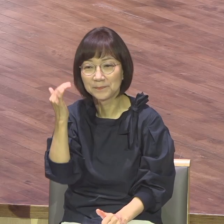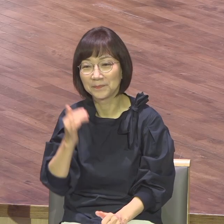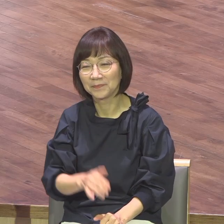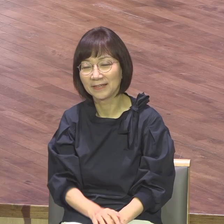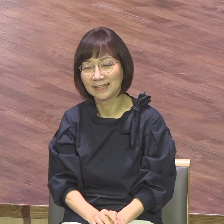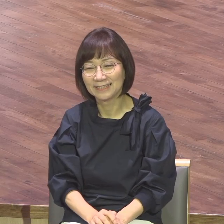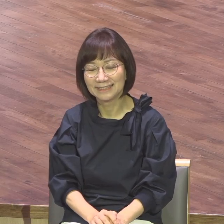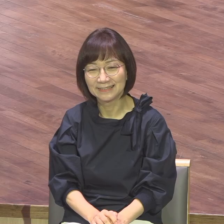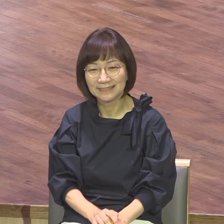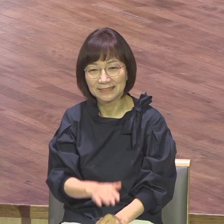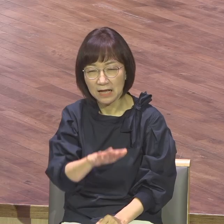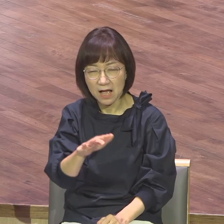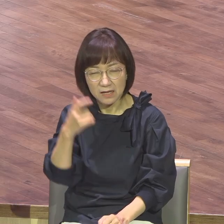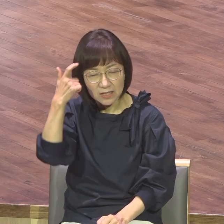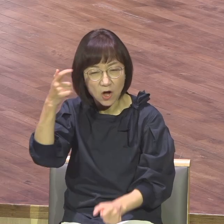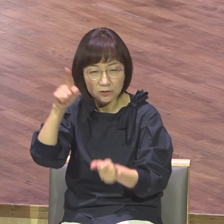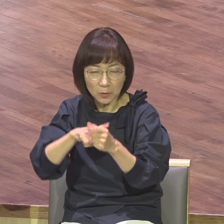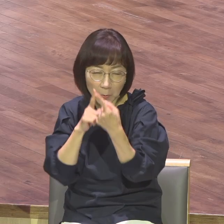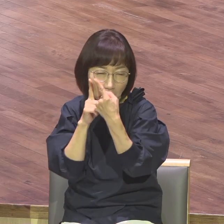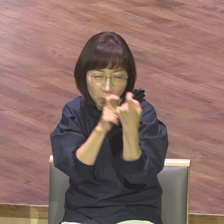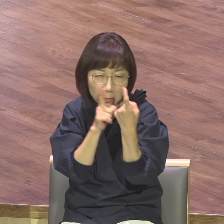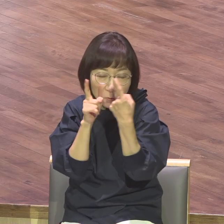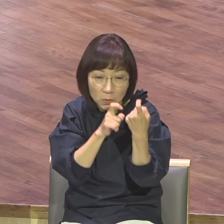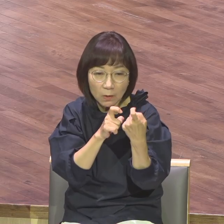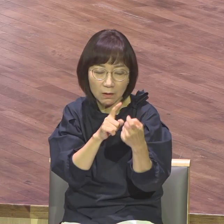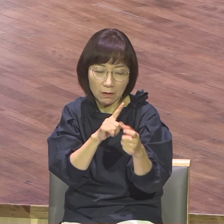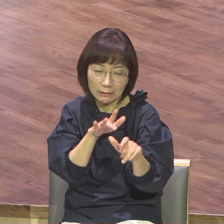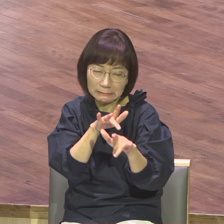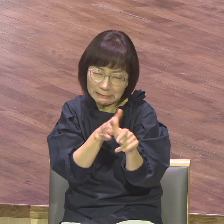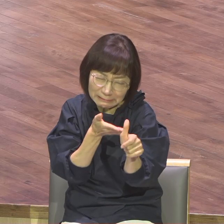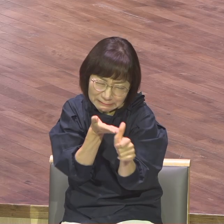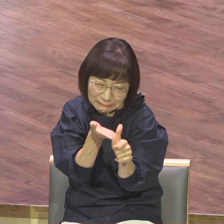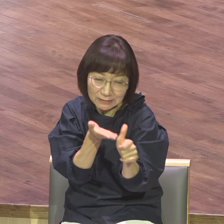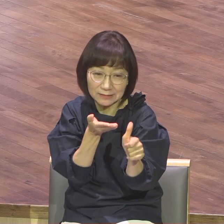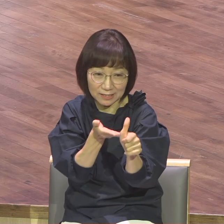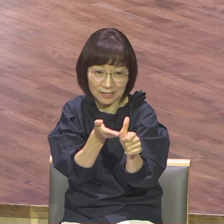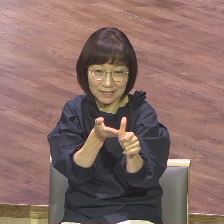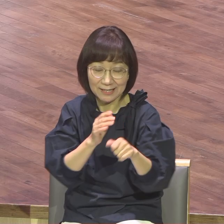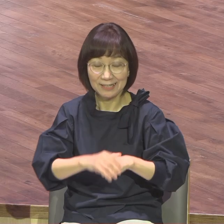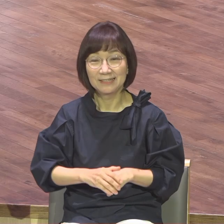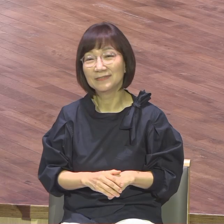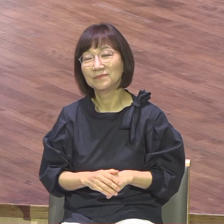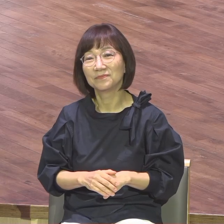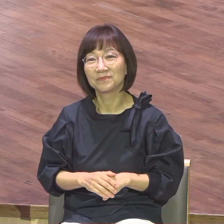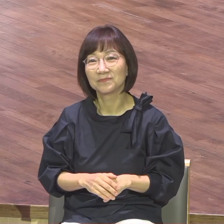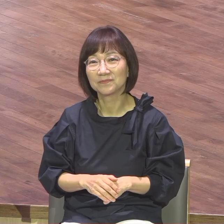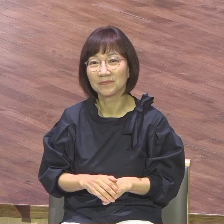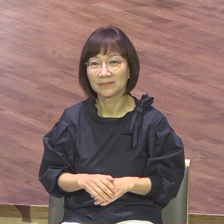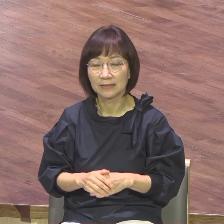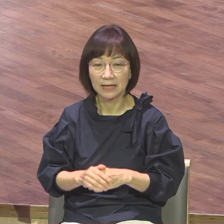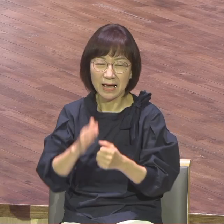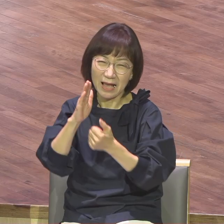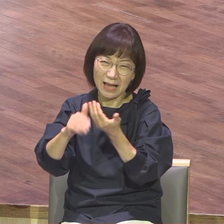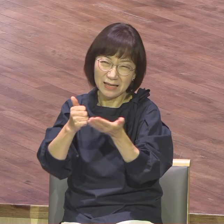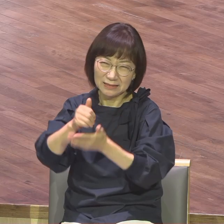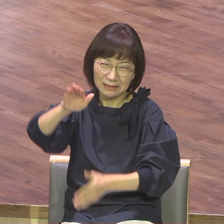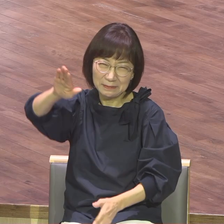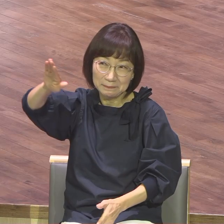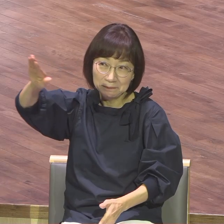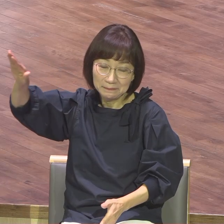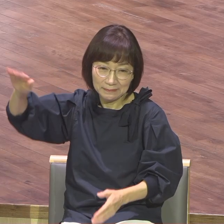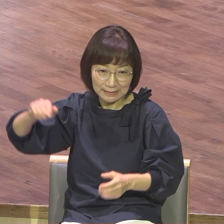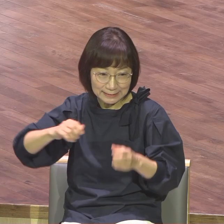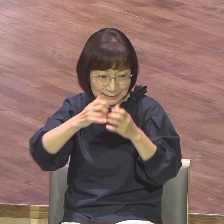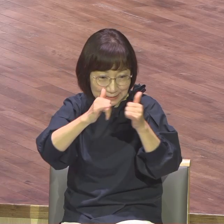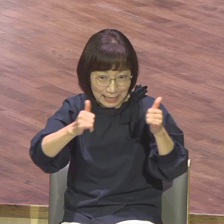영적으로 여러분을 유혹하고 있다, 그 말이에요. 전부 다 인간적인 생각,